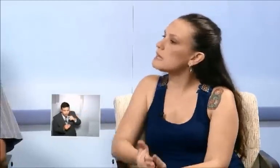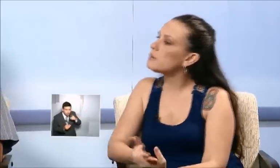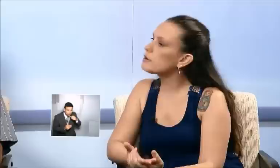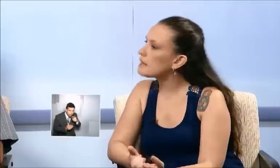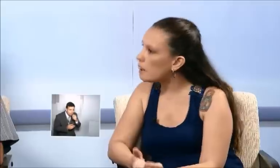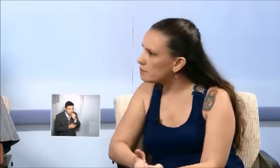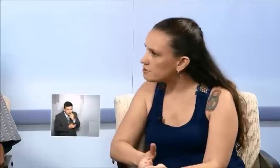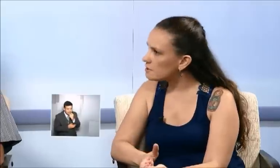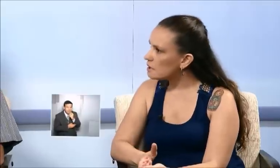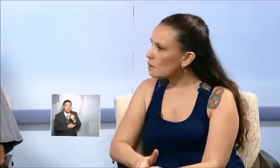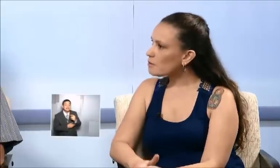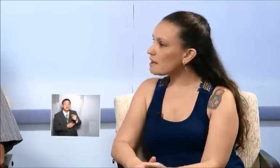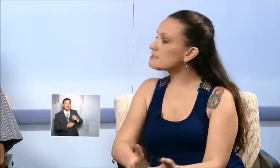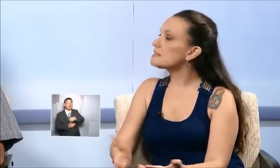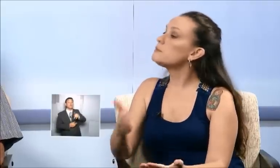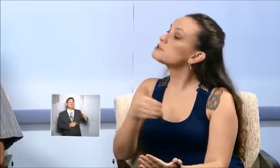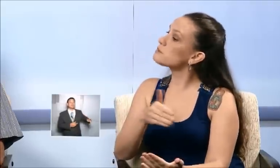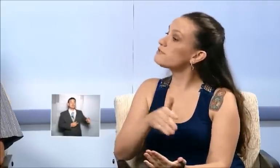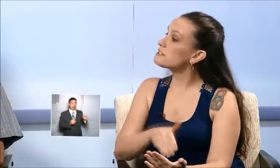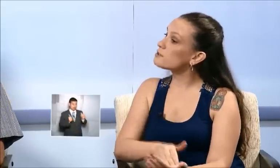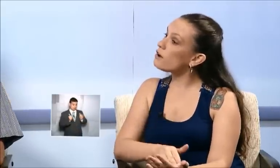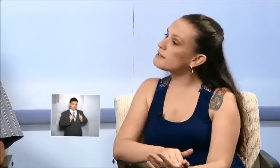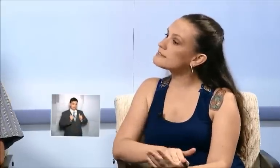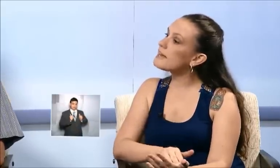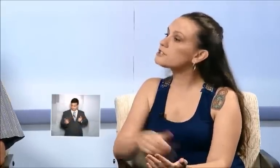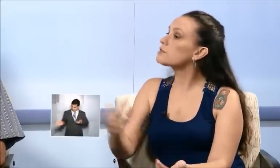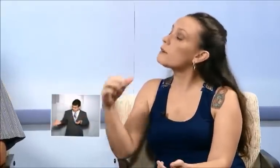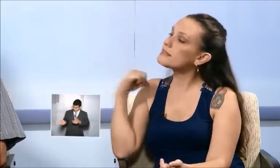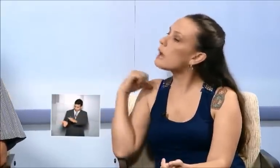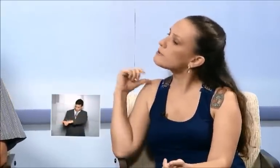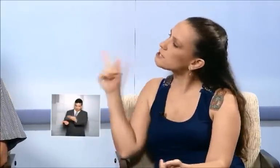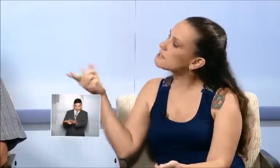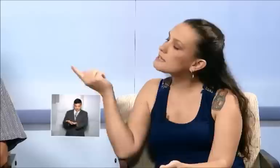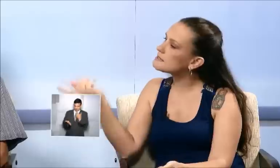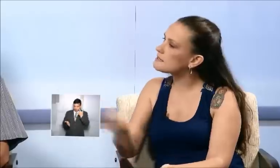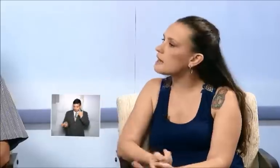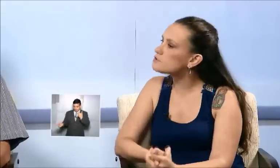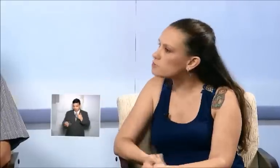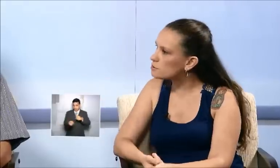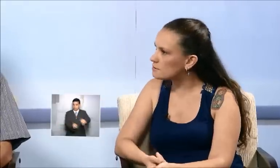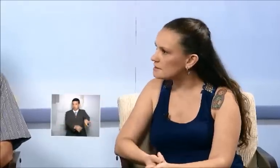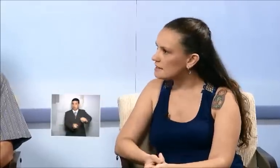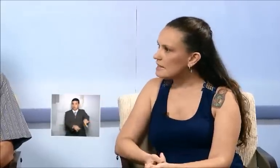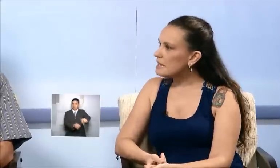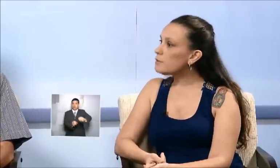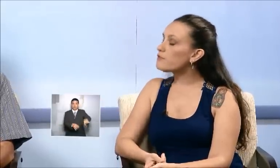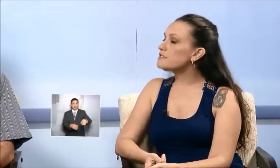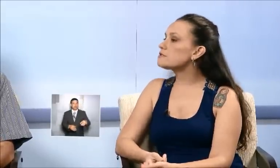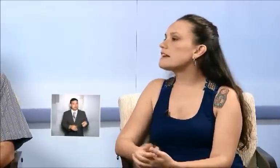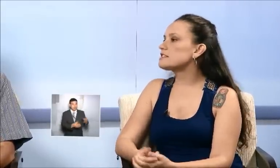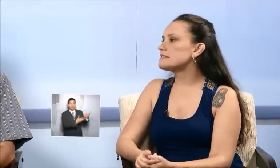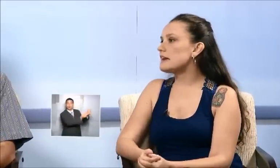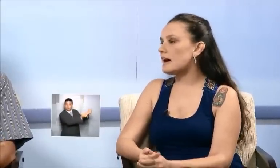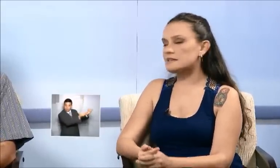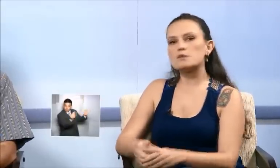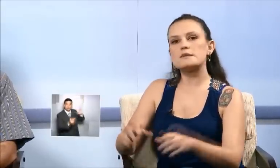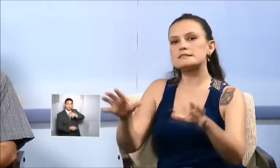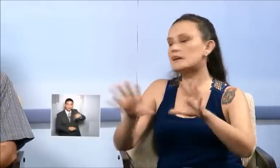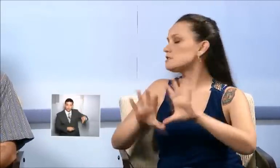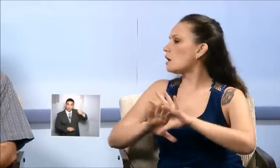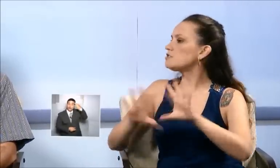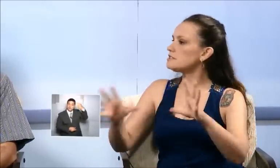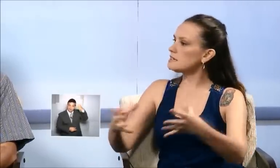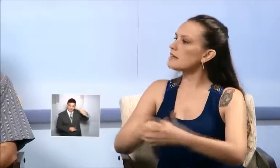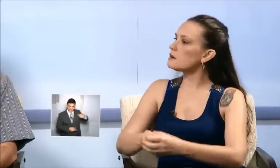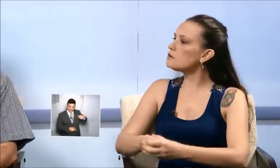sendo passada para o intérprete. Porque você tem muitos professores que acham que é o exatamente. intérprete que tem que ensinar o surdo. E o professor acha assim, então numa